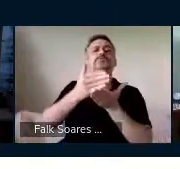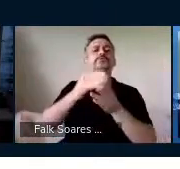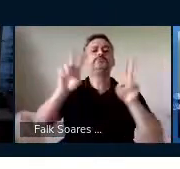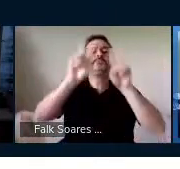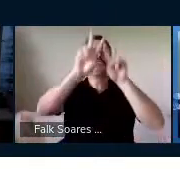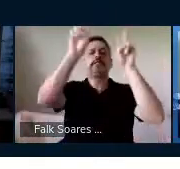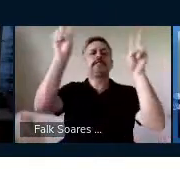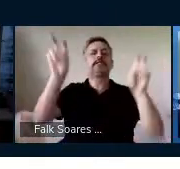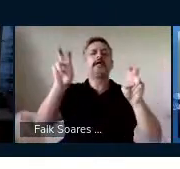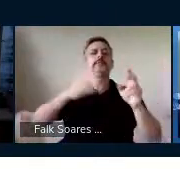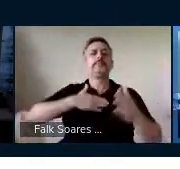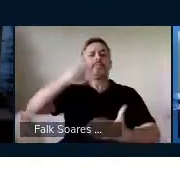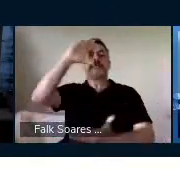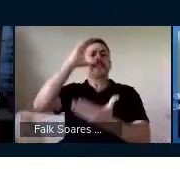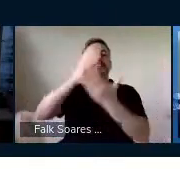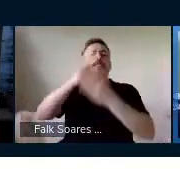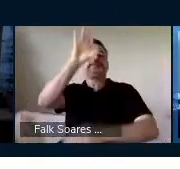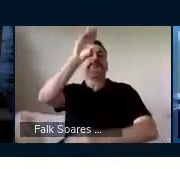Bem,